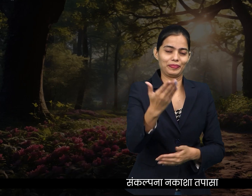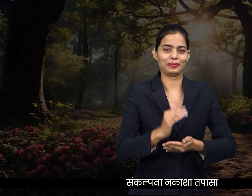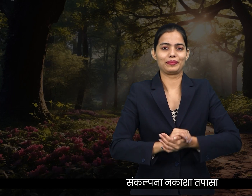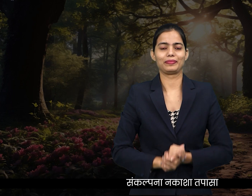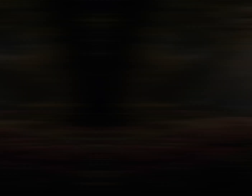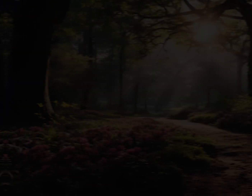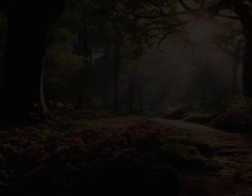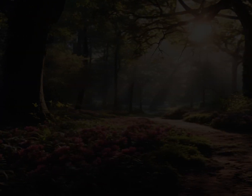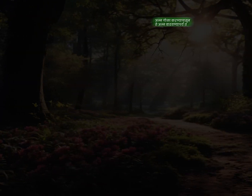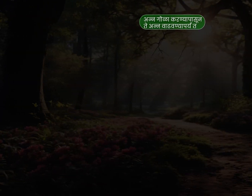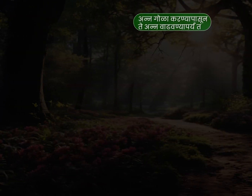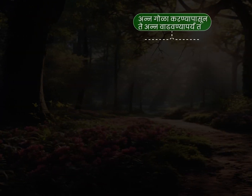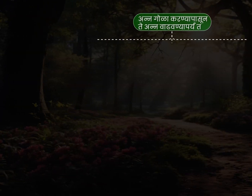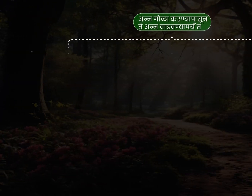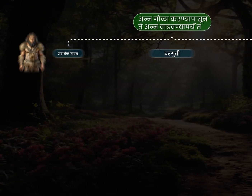नकाशा तपासा.